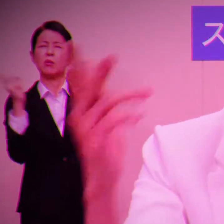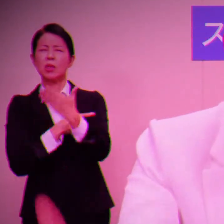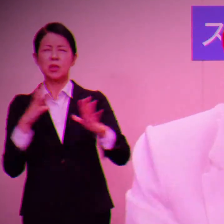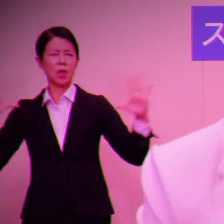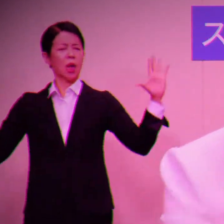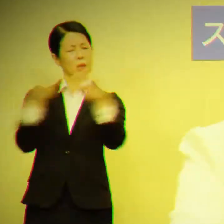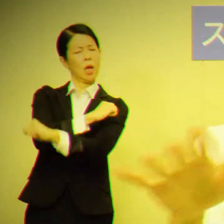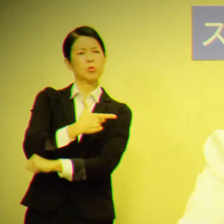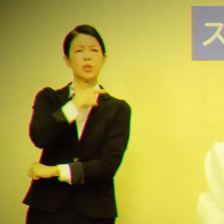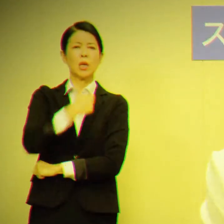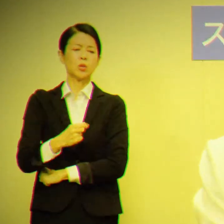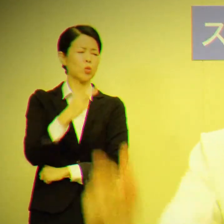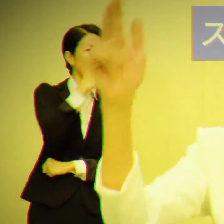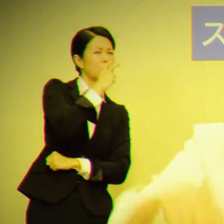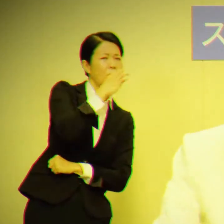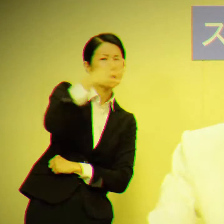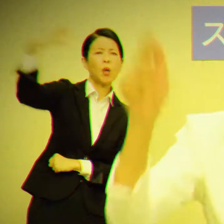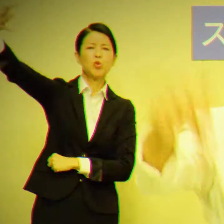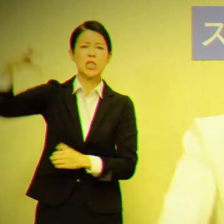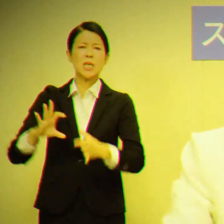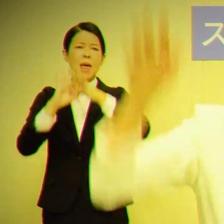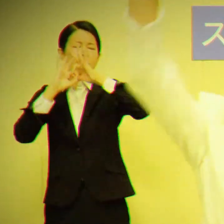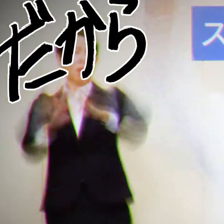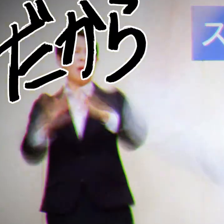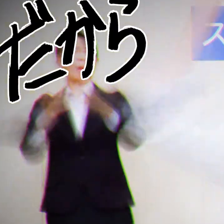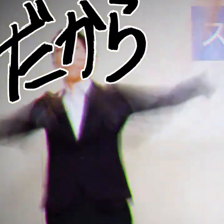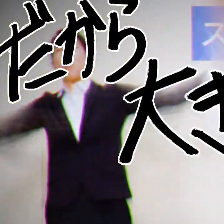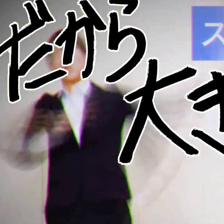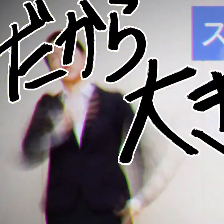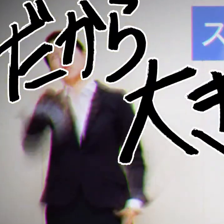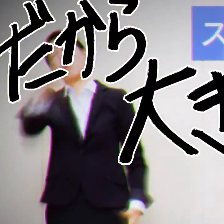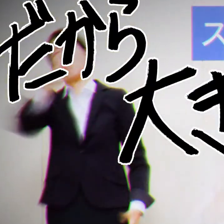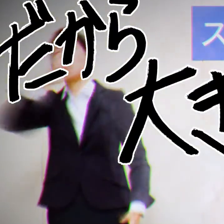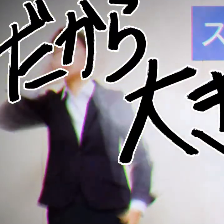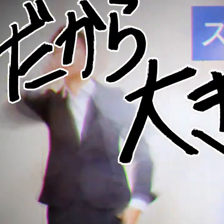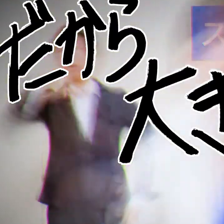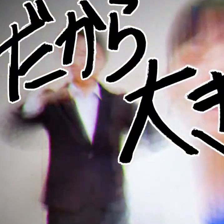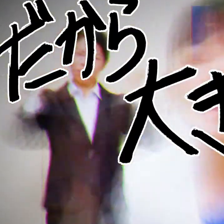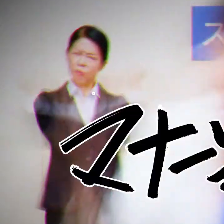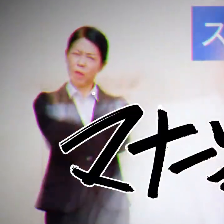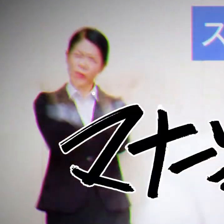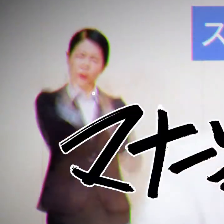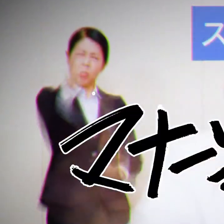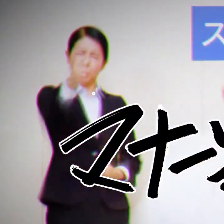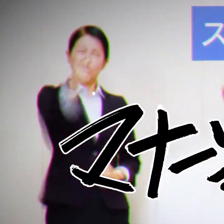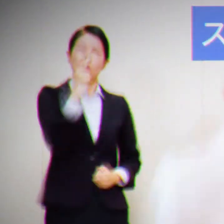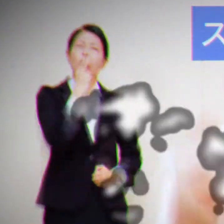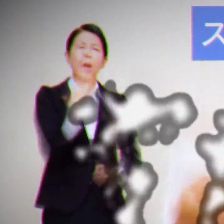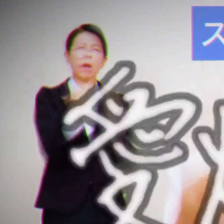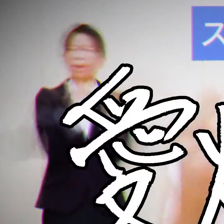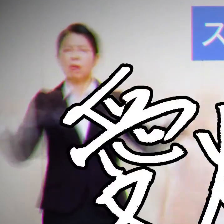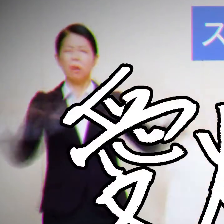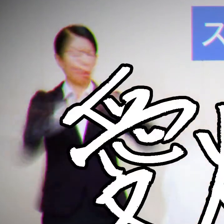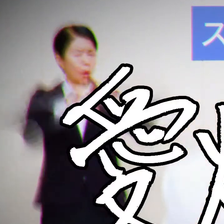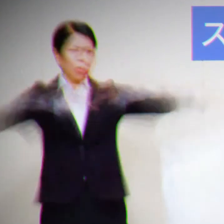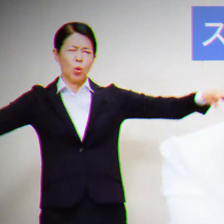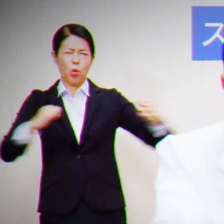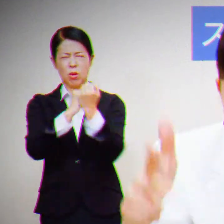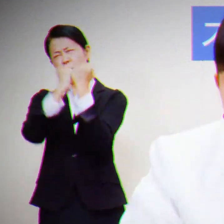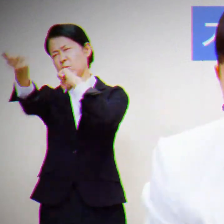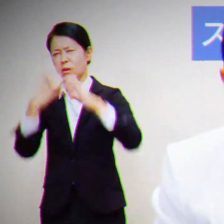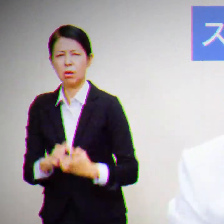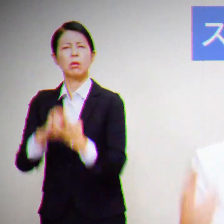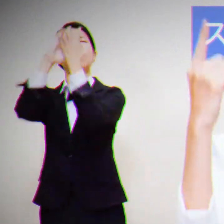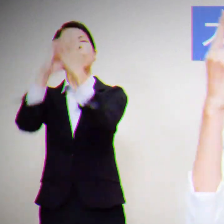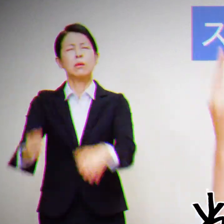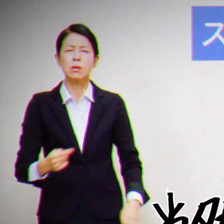まだ甘い、なくしたい望まない煙だから、大きな声で叫ぼう、マナー守ってよ愛煙家、当